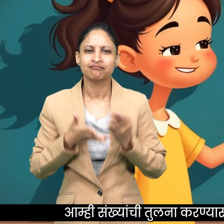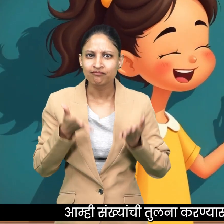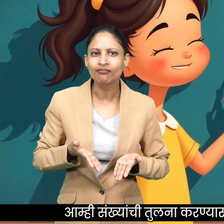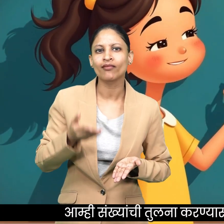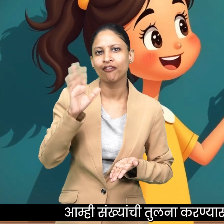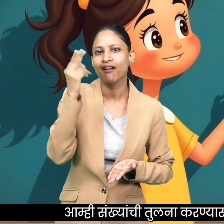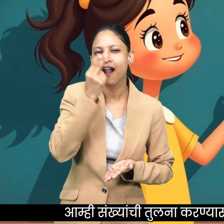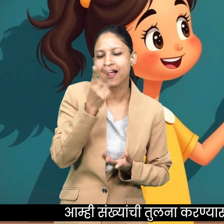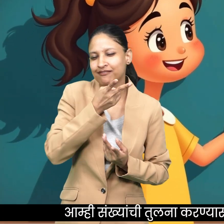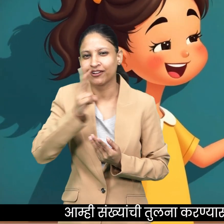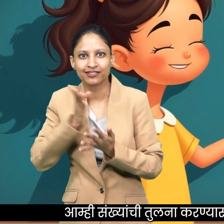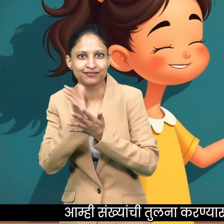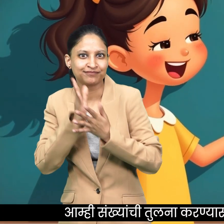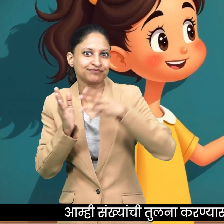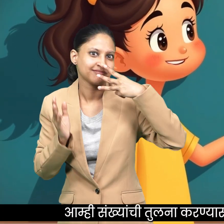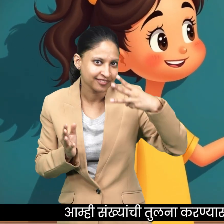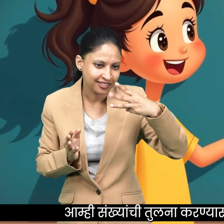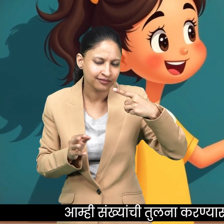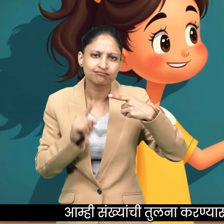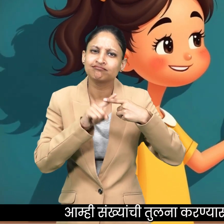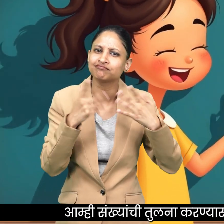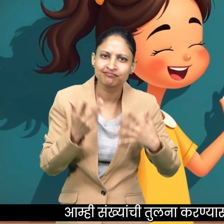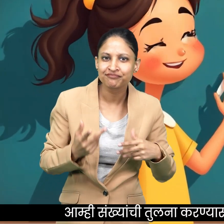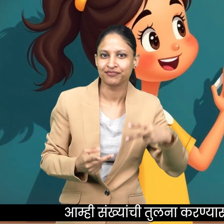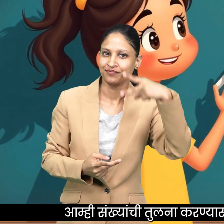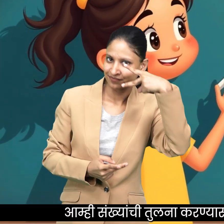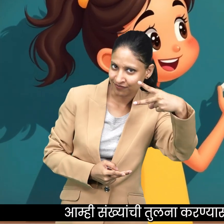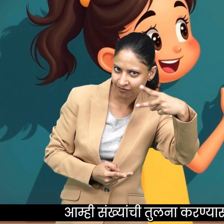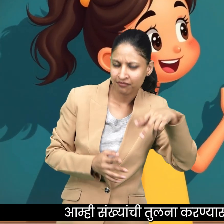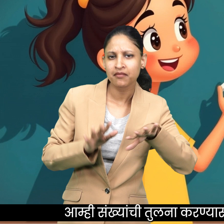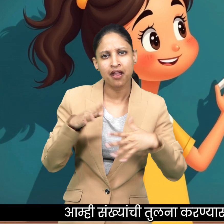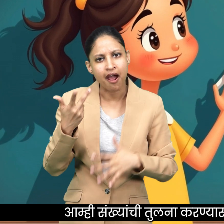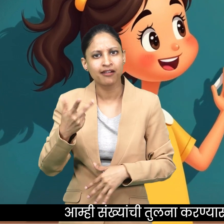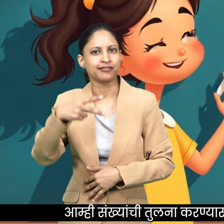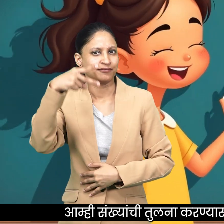आम्ही संख्यांची तुलना करण्यासाठी सारख्या चिन्हे देखील वापरल्या.